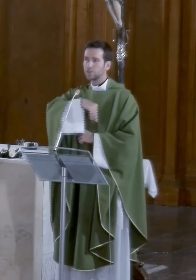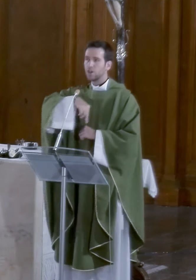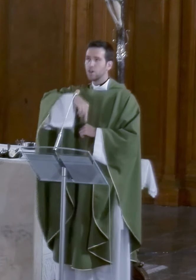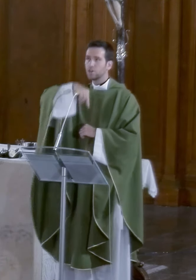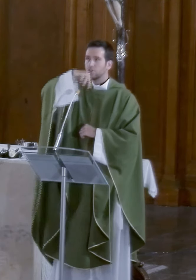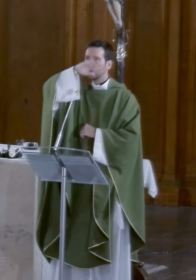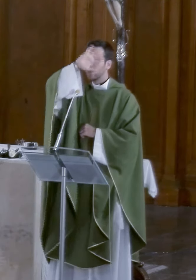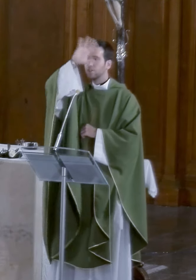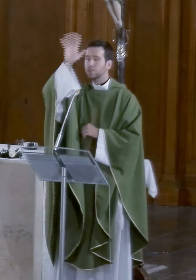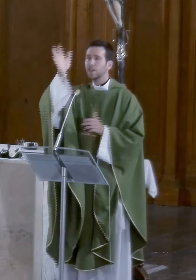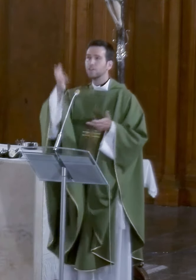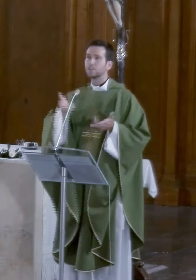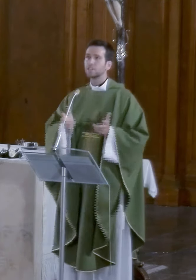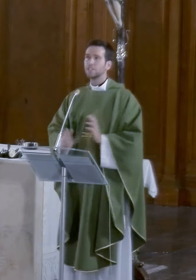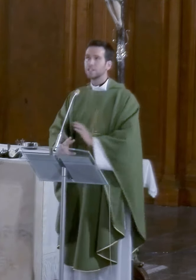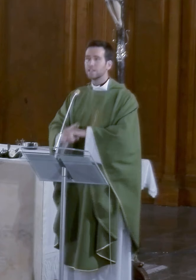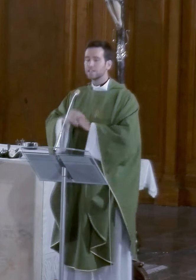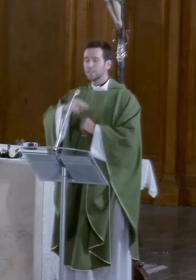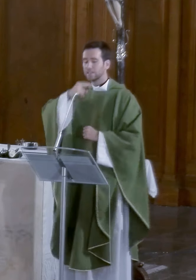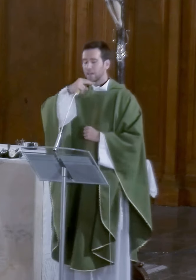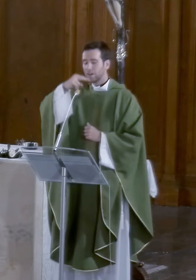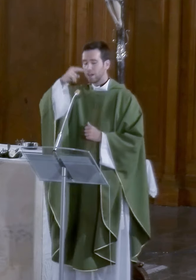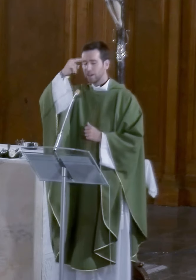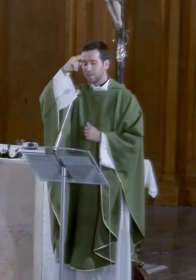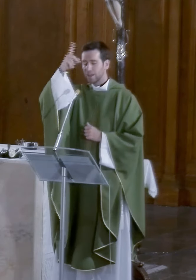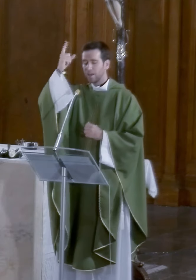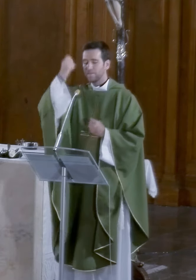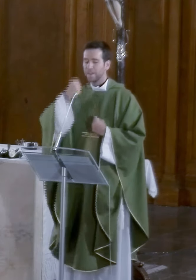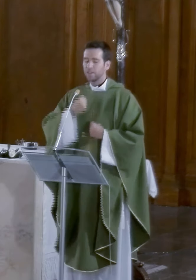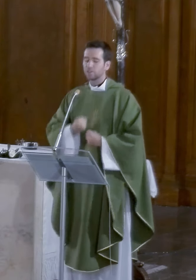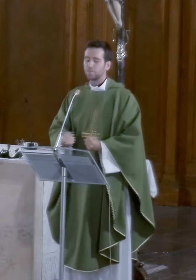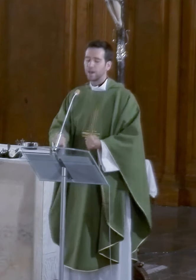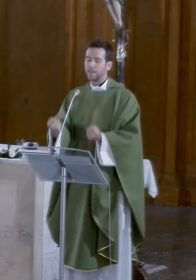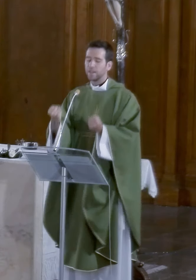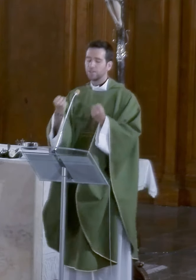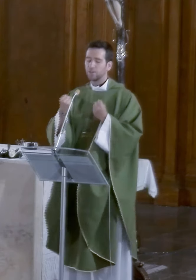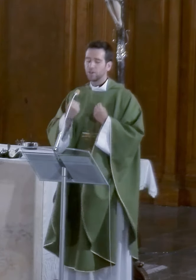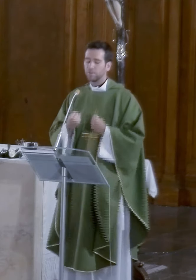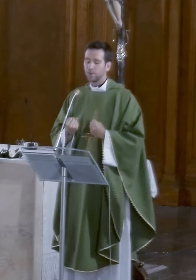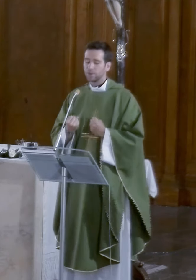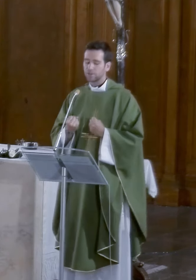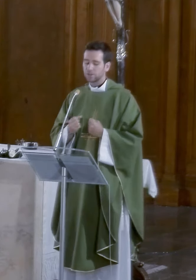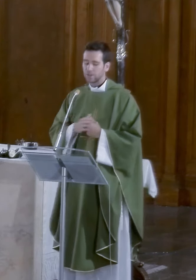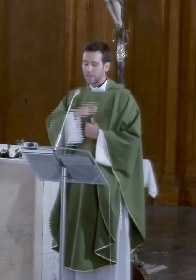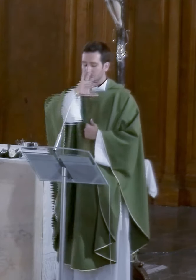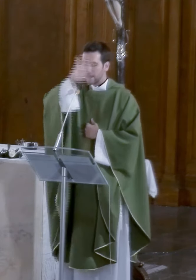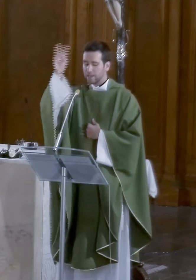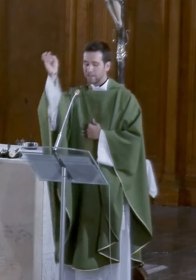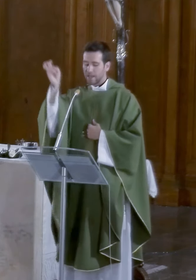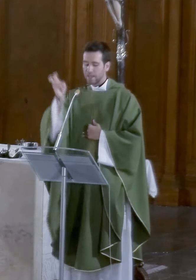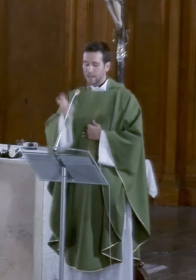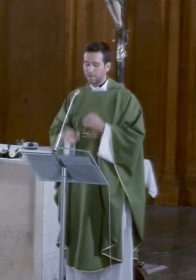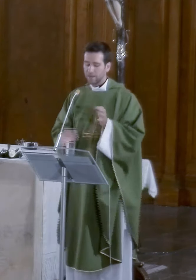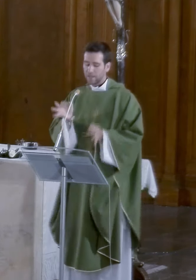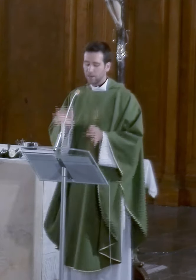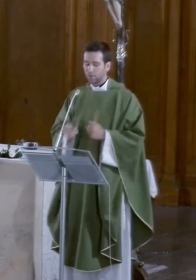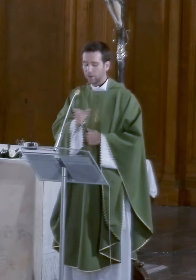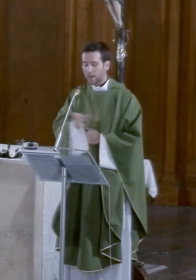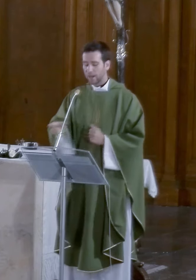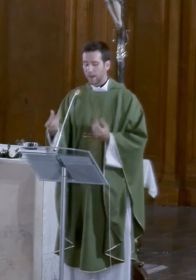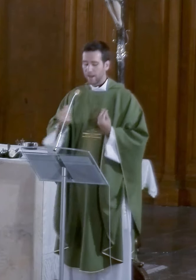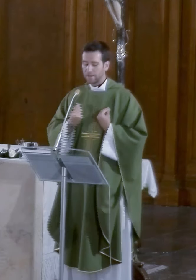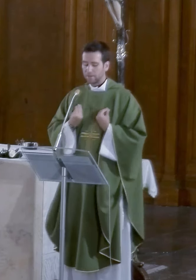muertos, subió a los cielos y está sentado a la derecha de Dios Padre Todopoderoso. Desde allí ha de venir